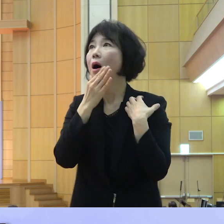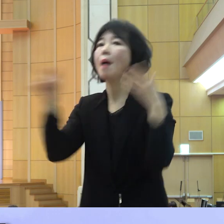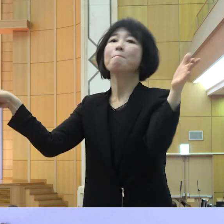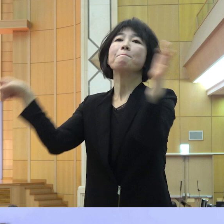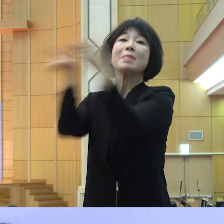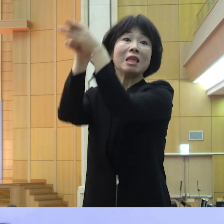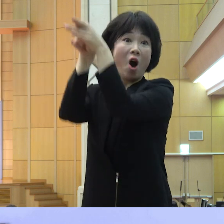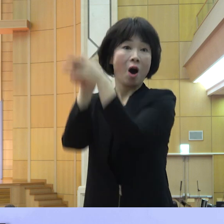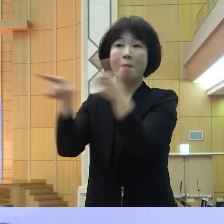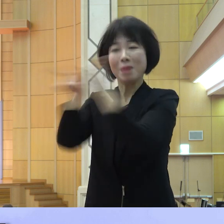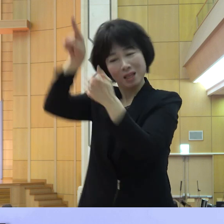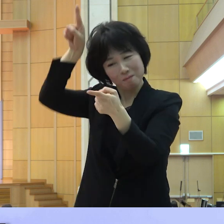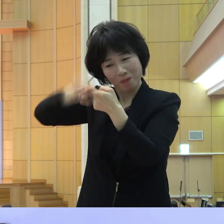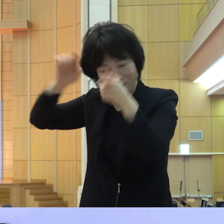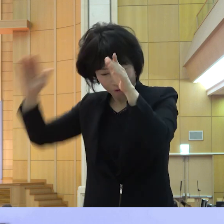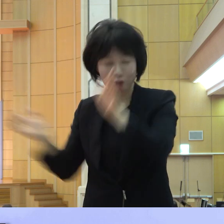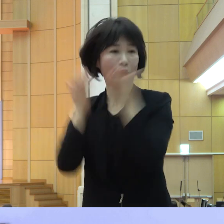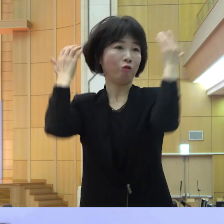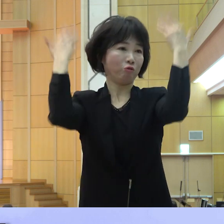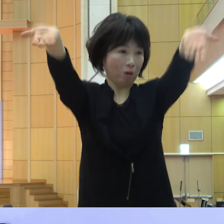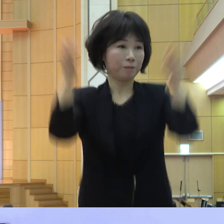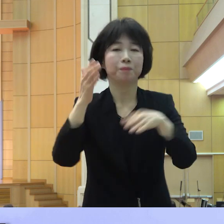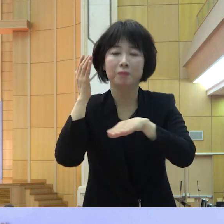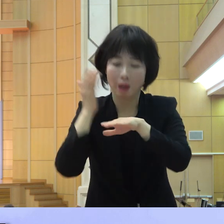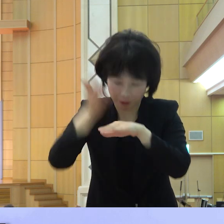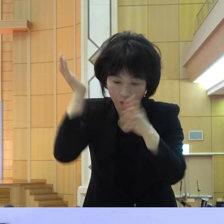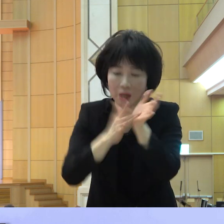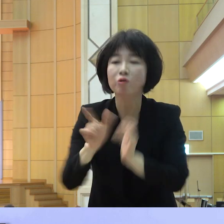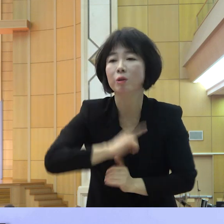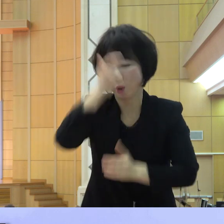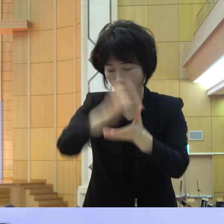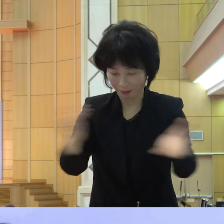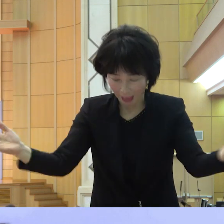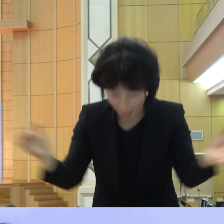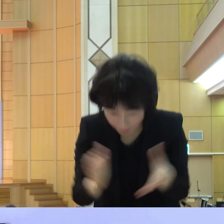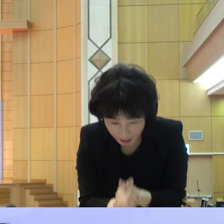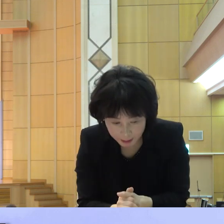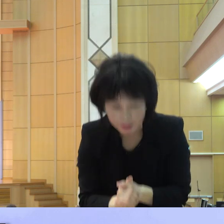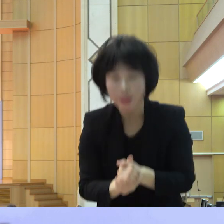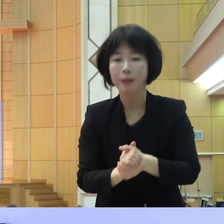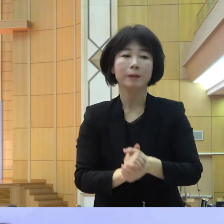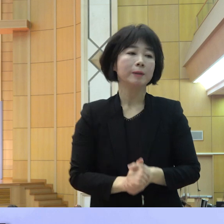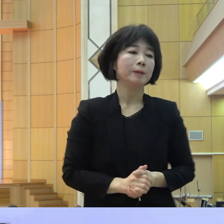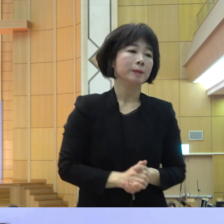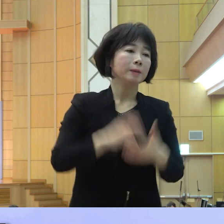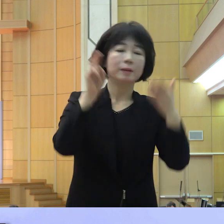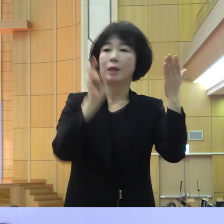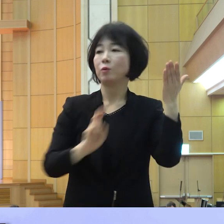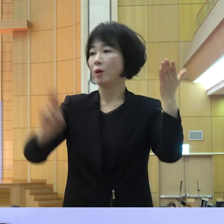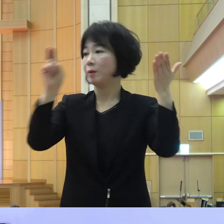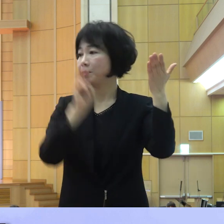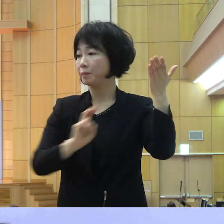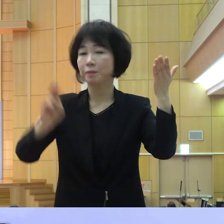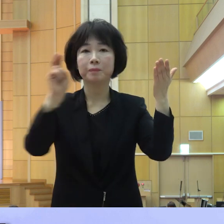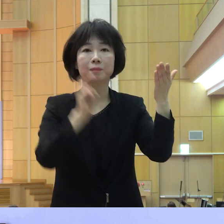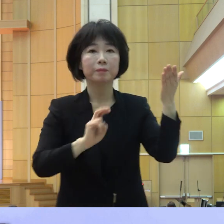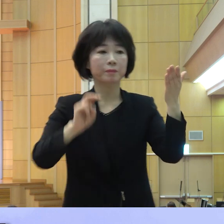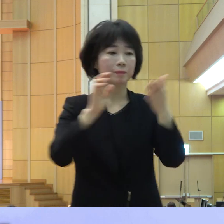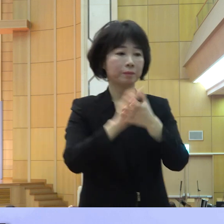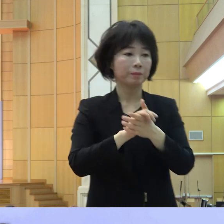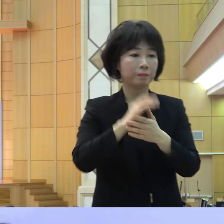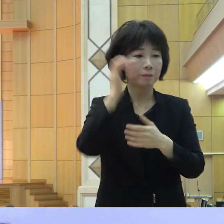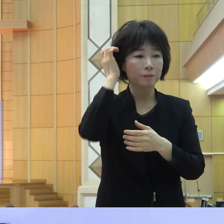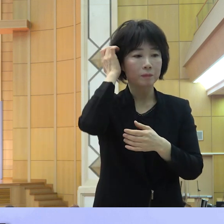자에게 믿음대로 될지어다. 감사하고 예수님 이름으로 기도하옵나이다. 예, 찬송가